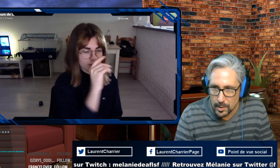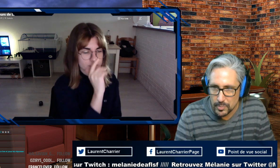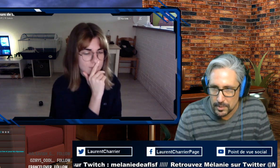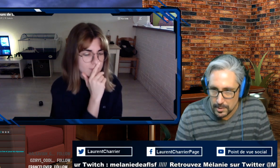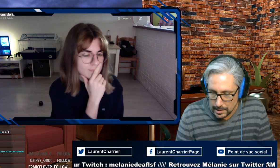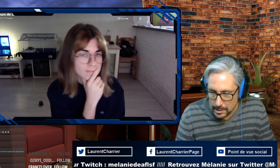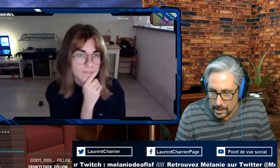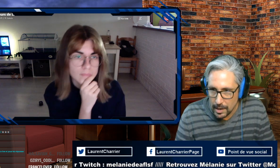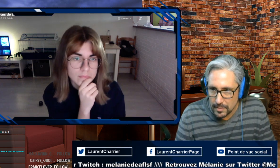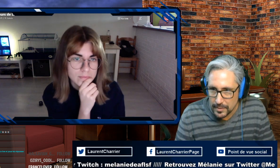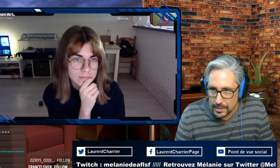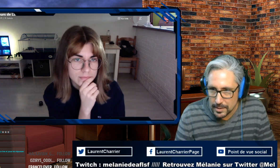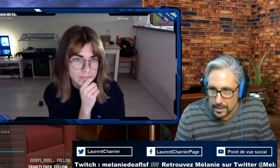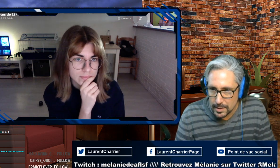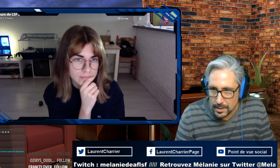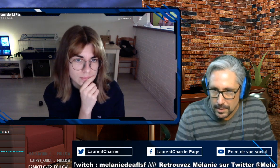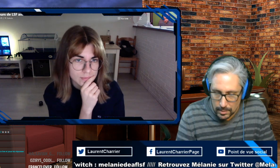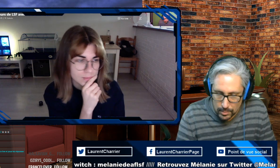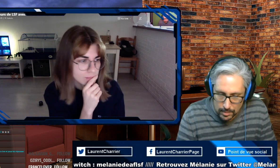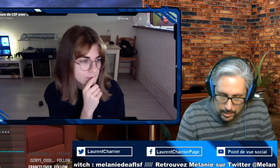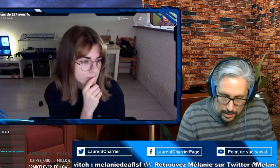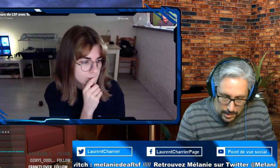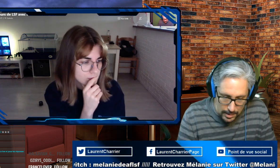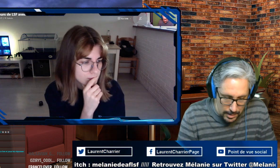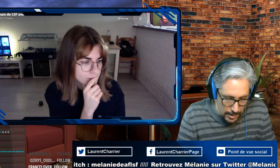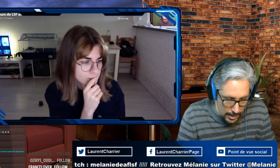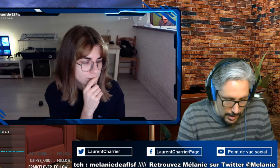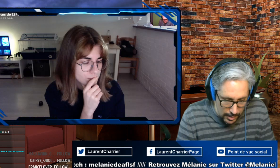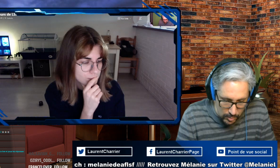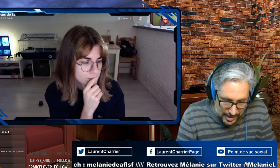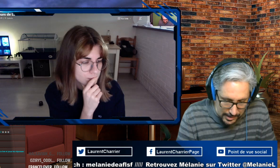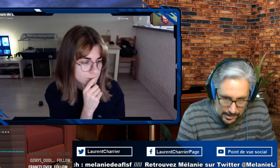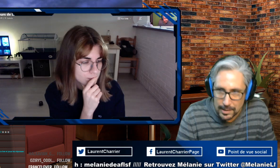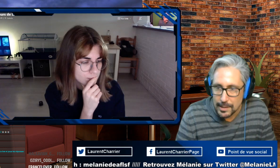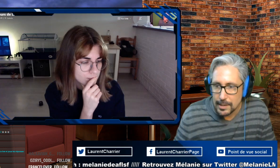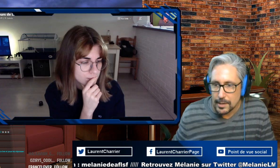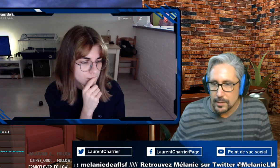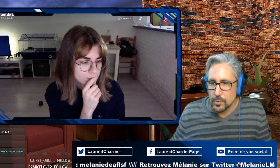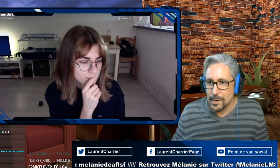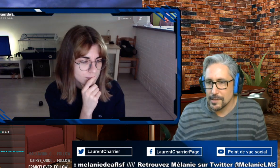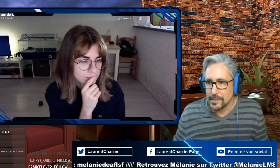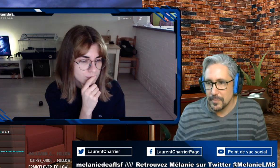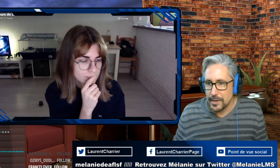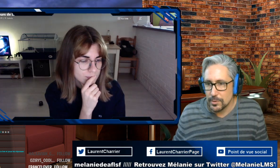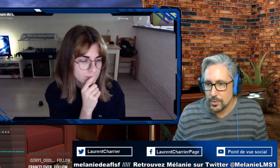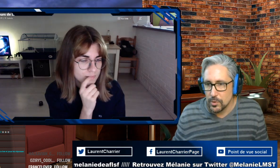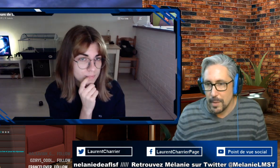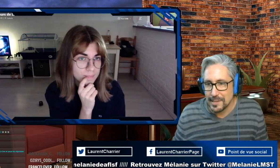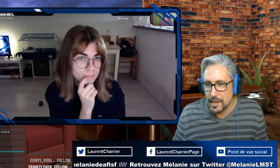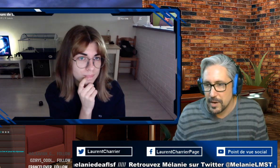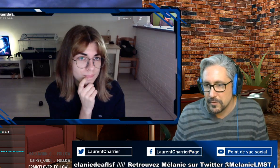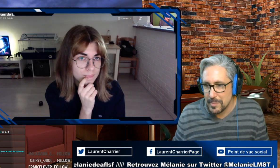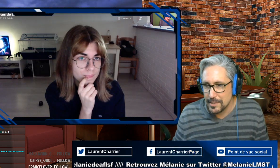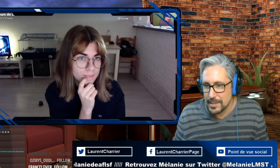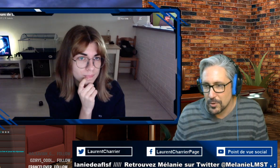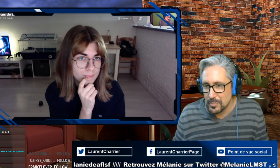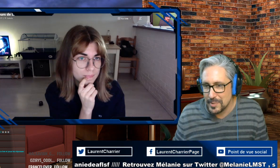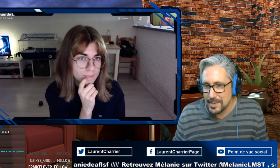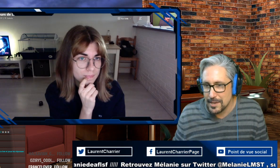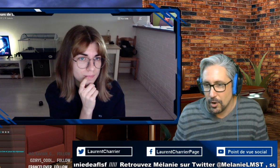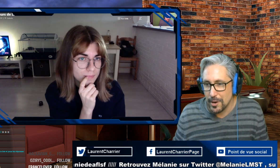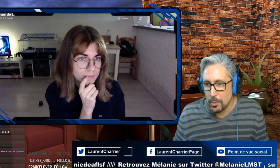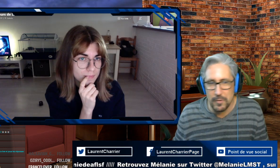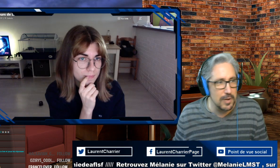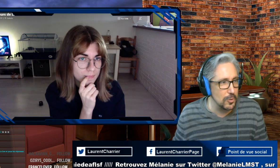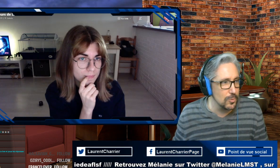pas. Hop. Avec le arrobase. Donc là, ça va être cool. Ah bah, t'arrives à la fin, Mikey. Tant